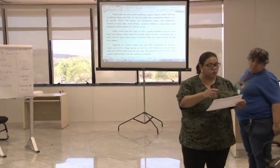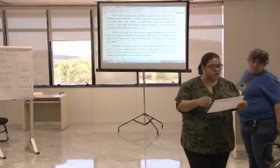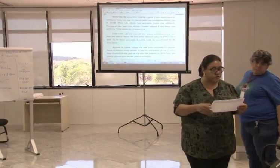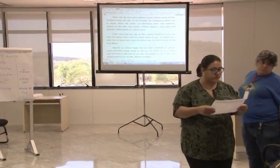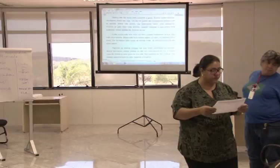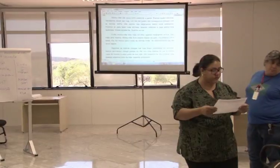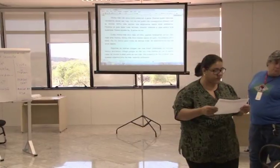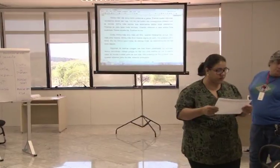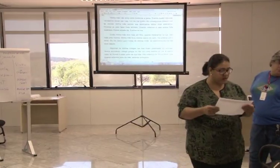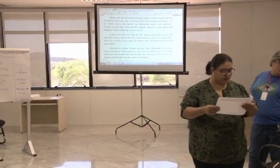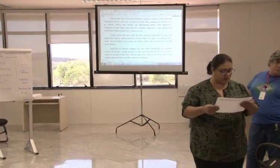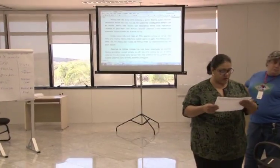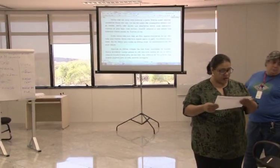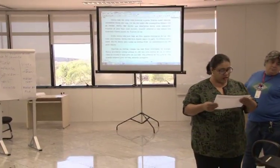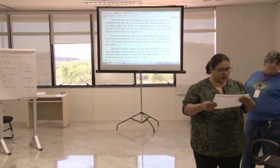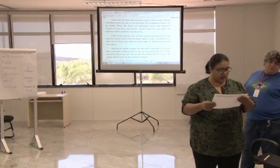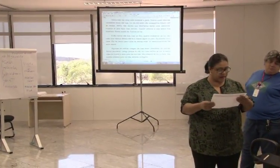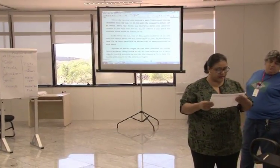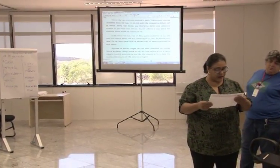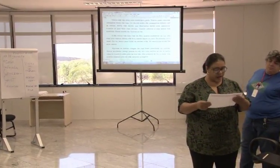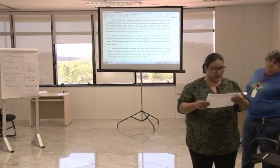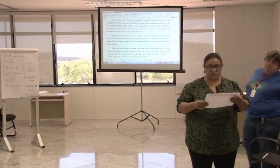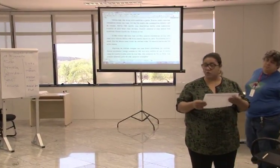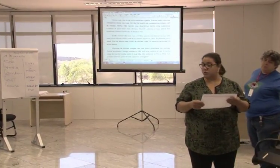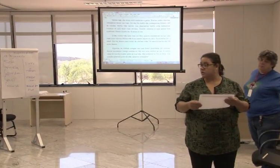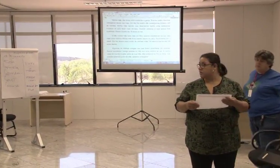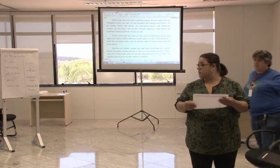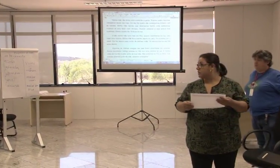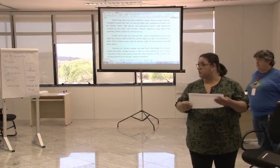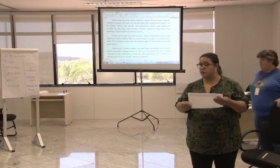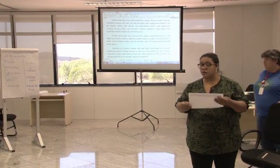número. 3, Daniele Souza.